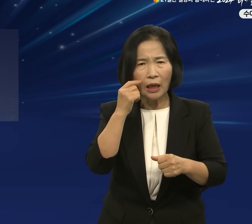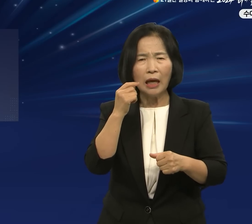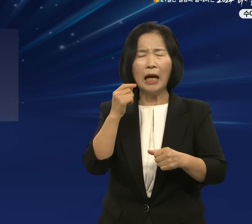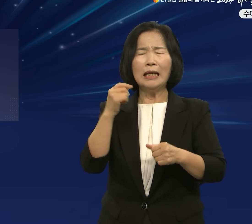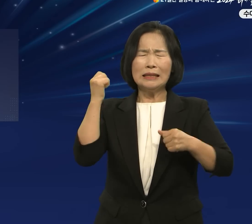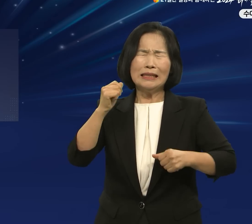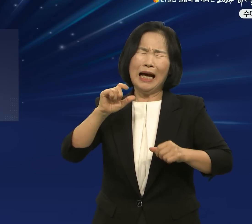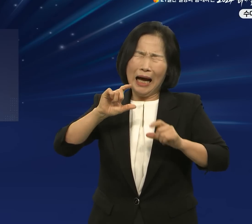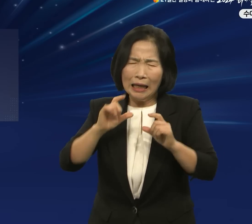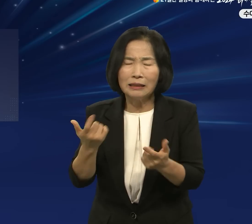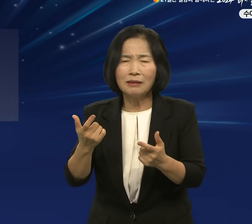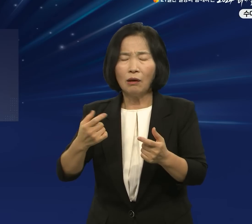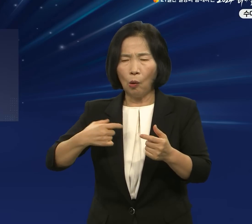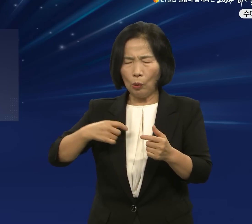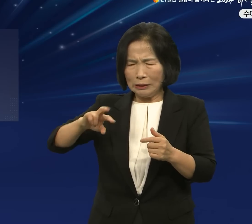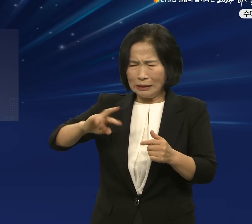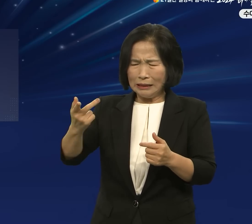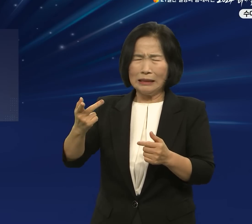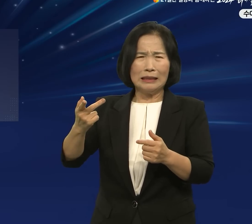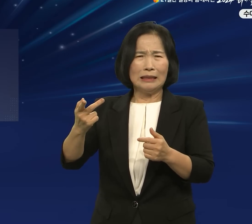안 갈아입습니다.